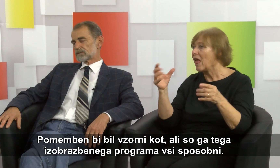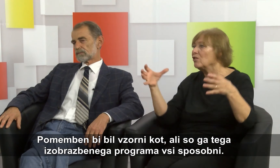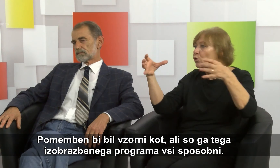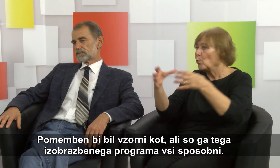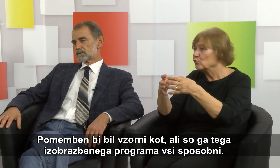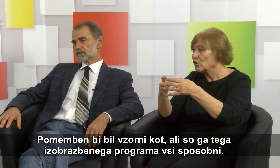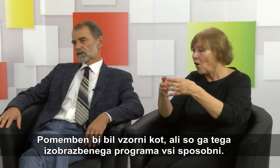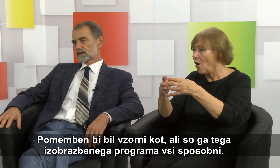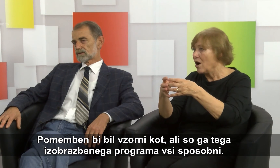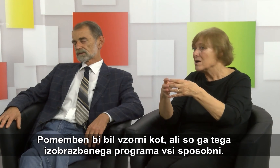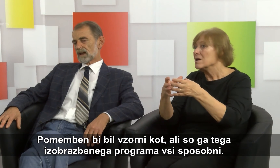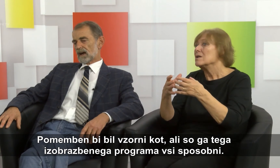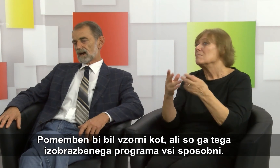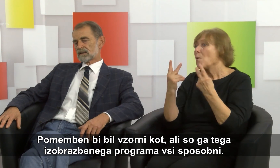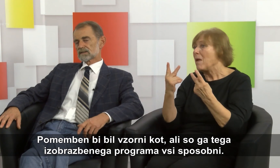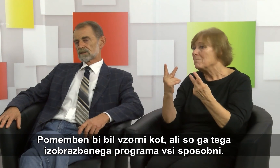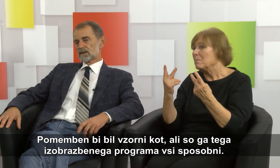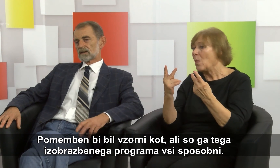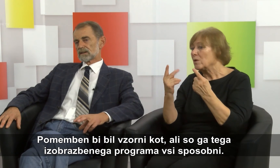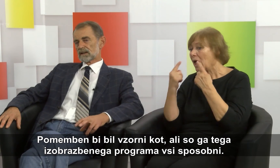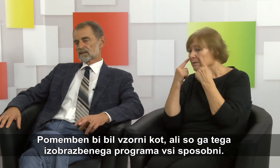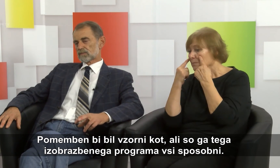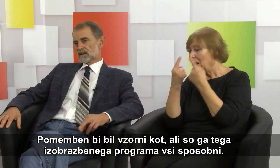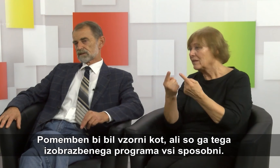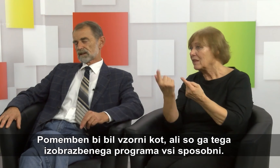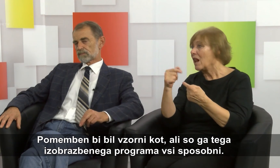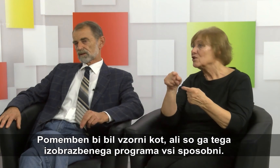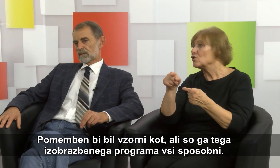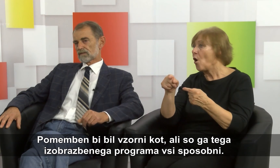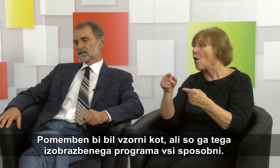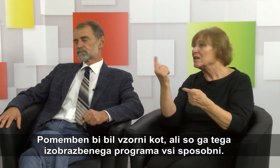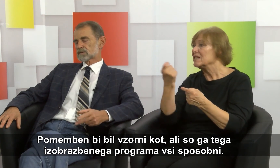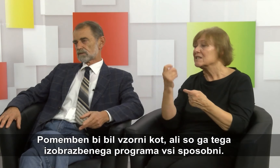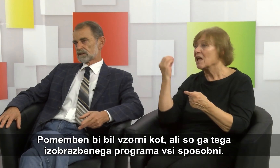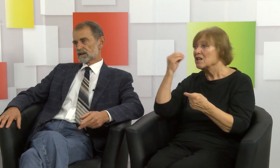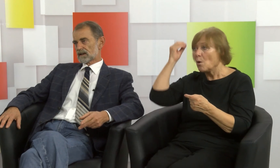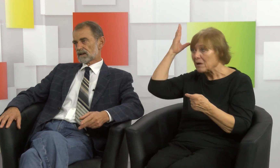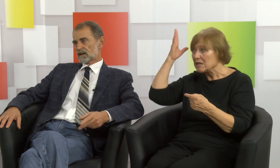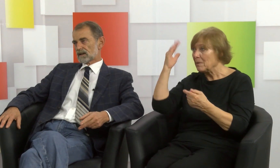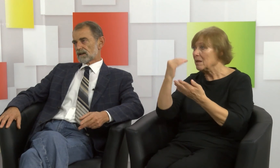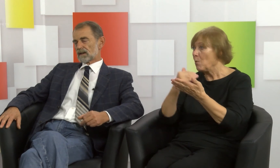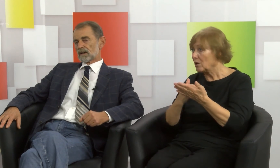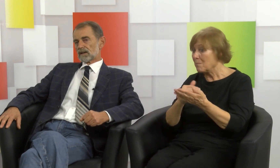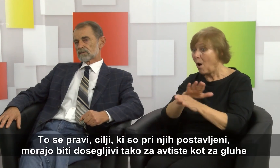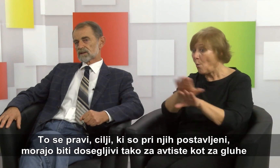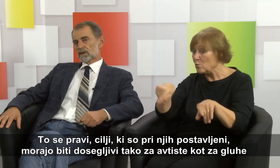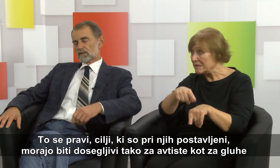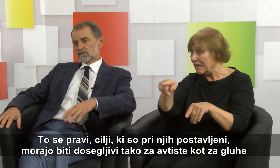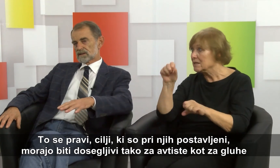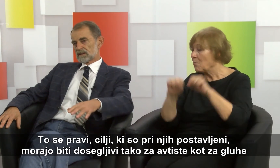bi bil zorni kot, ali so tega izobrazbenega programa vsi sposobni. Ne. To se pravi, cilji, ki